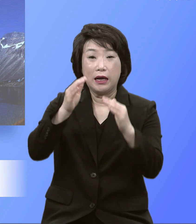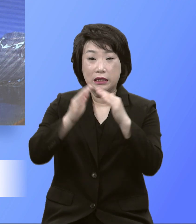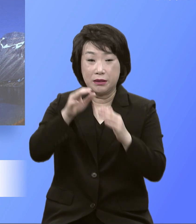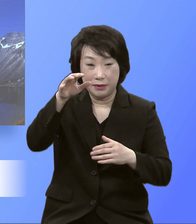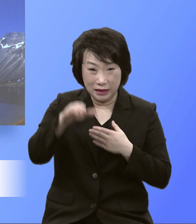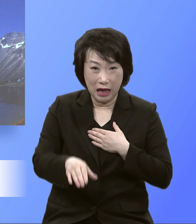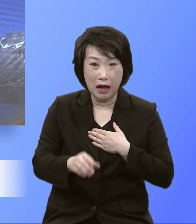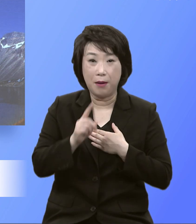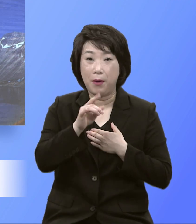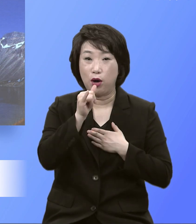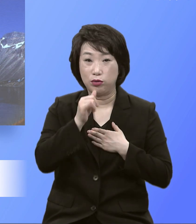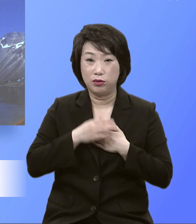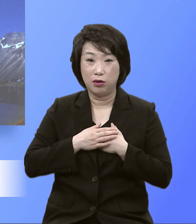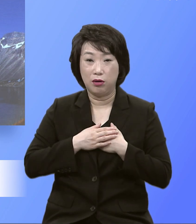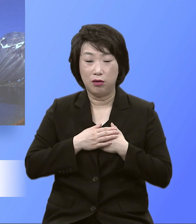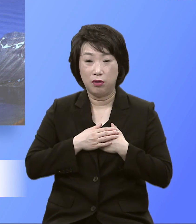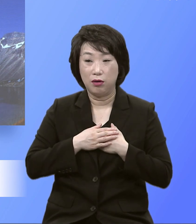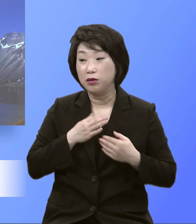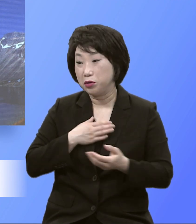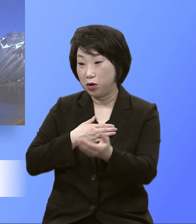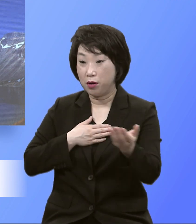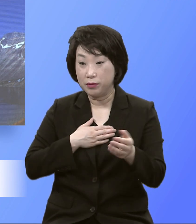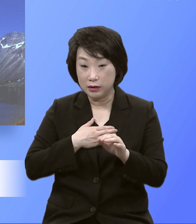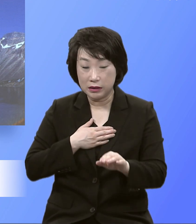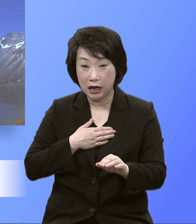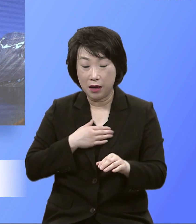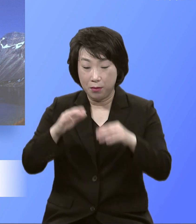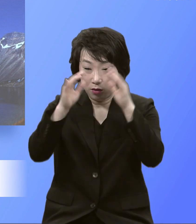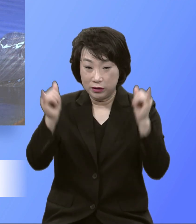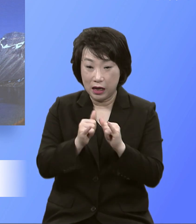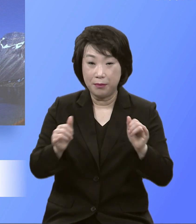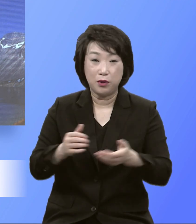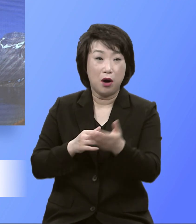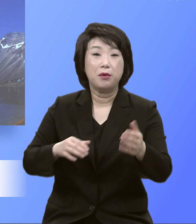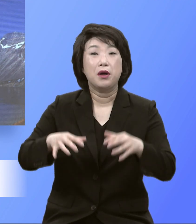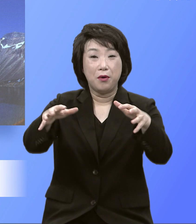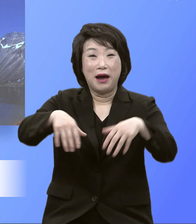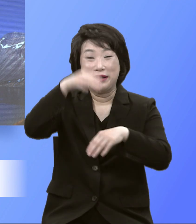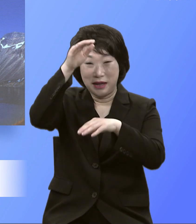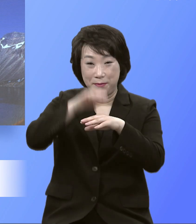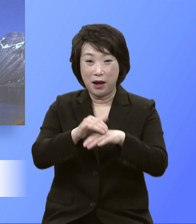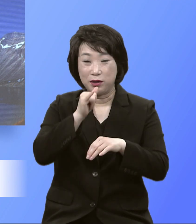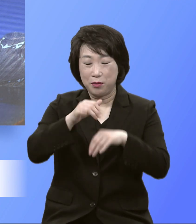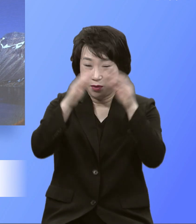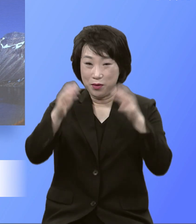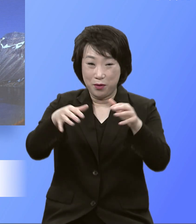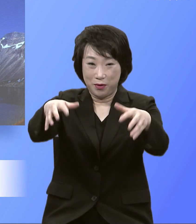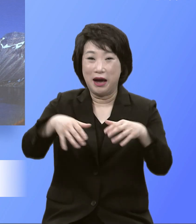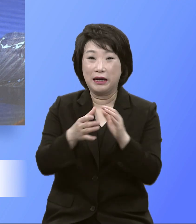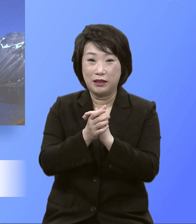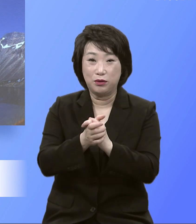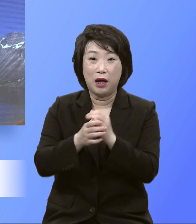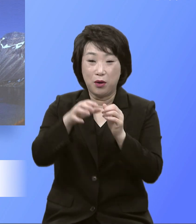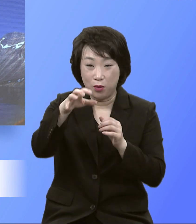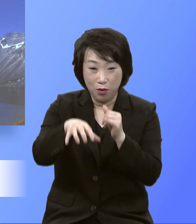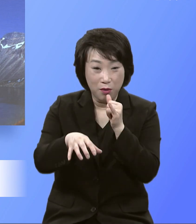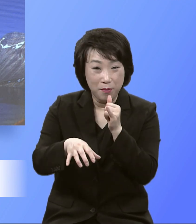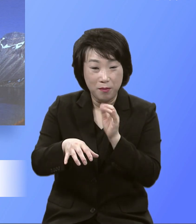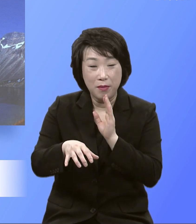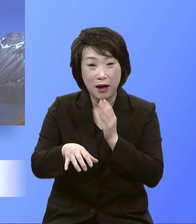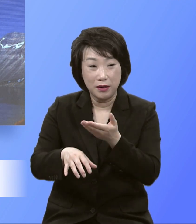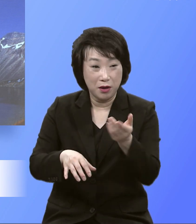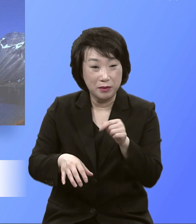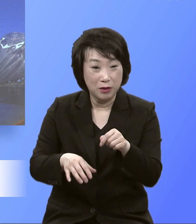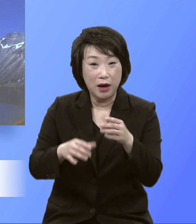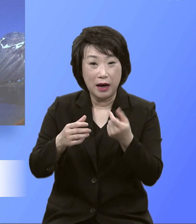거예요. 그래서 여러분들이 만민이 예배하고 만민이 기도하고 그런